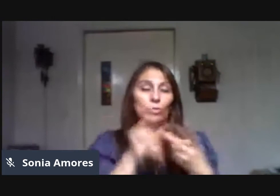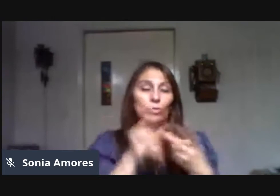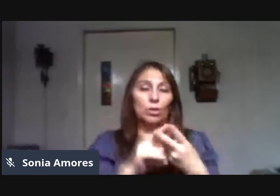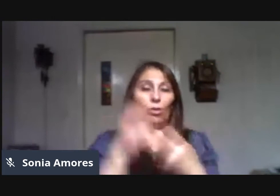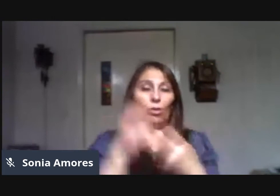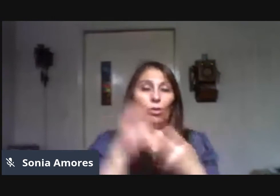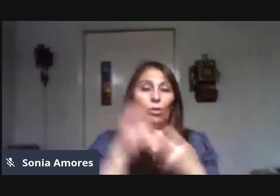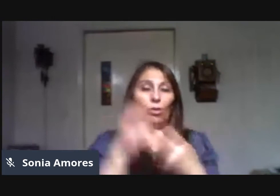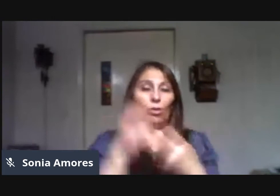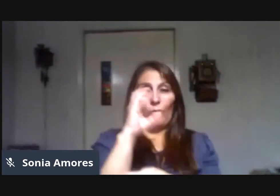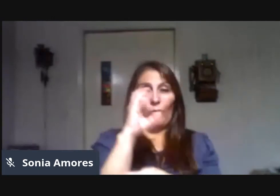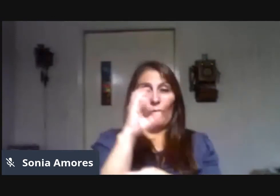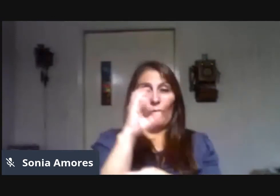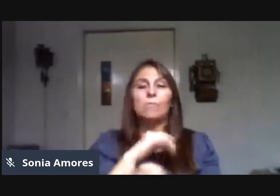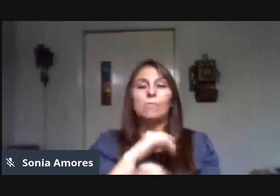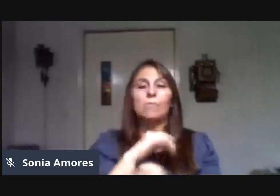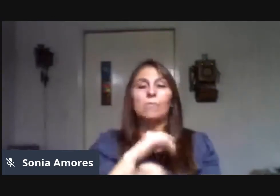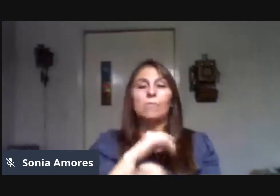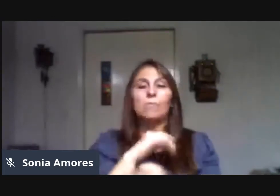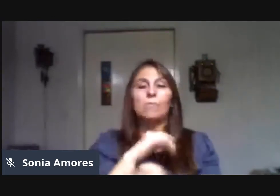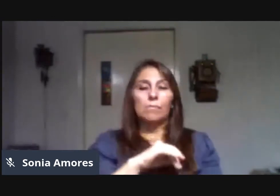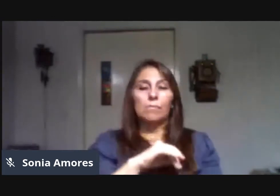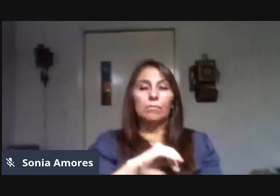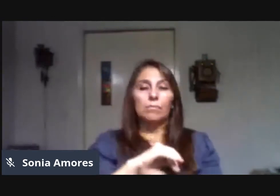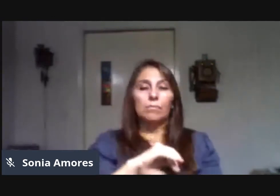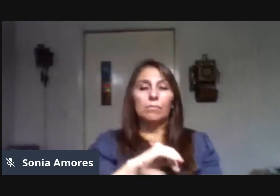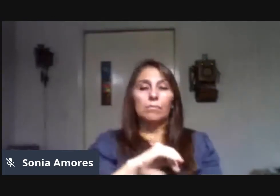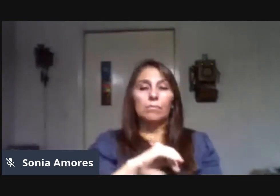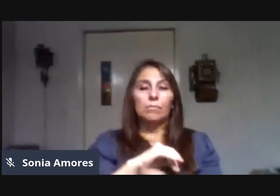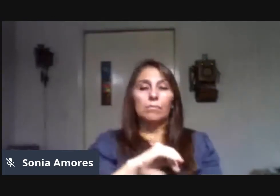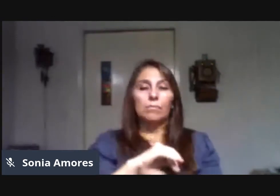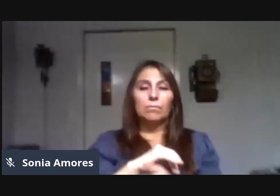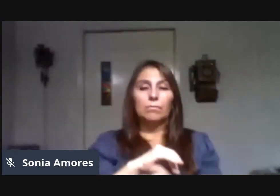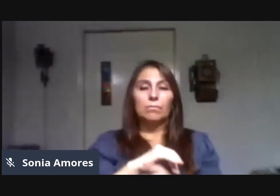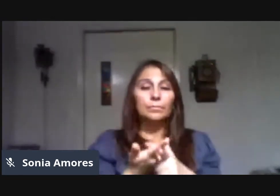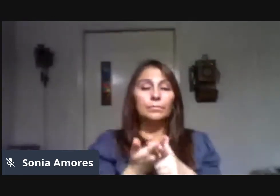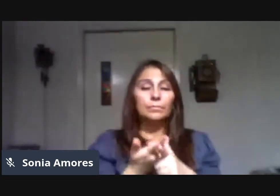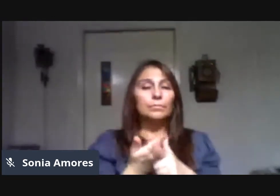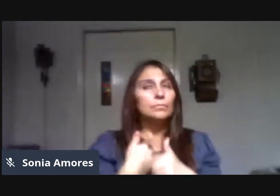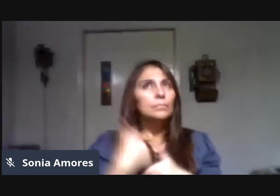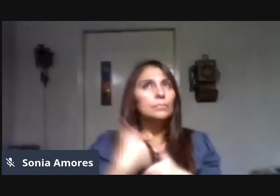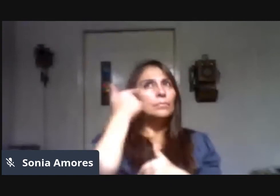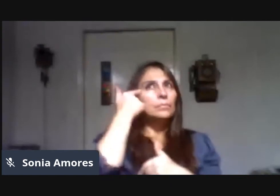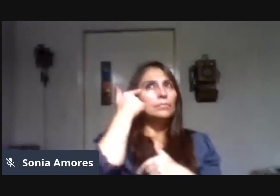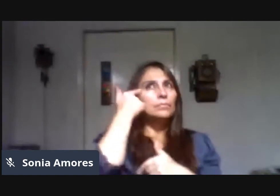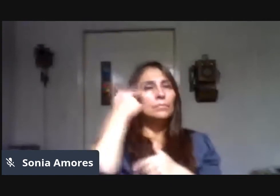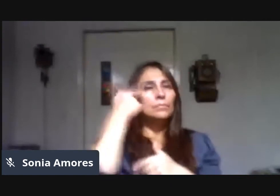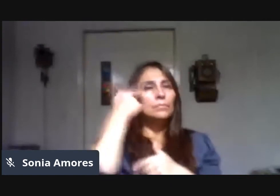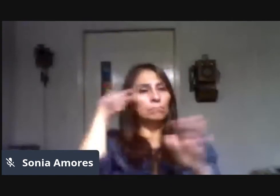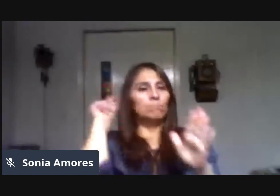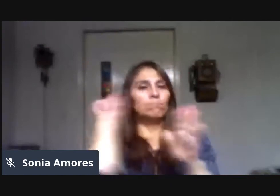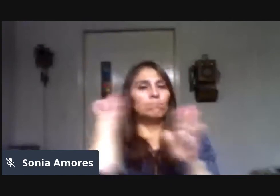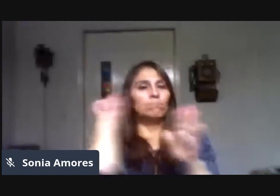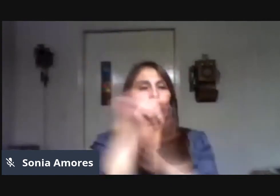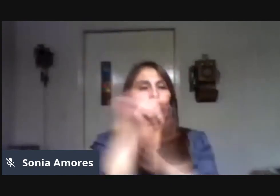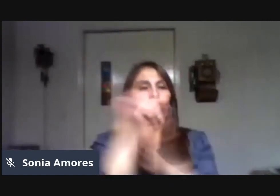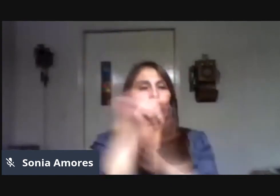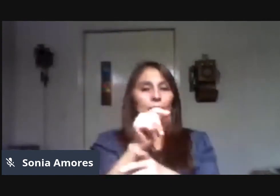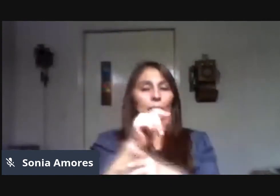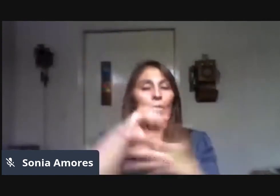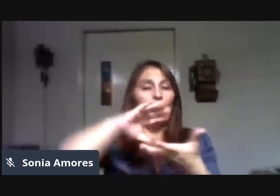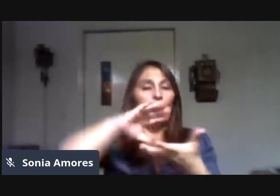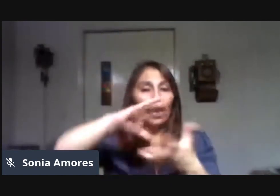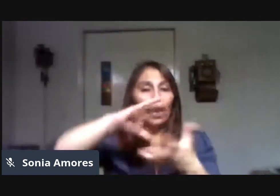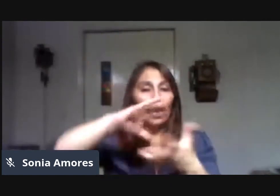eso, saltar y pararnos no solamente desde la crítica a la geopolítica, a